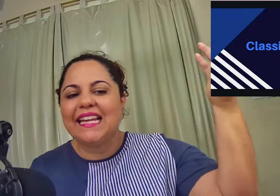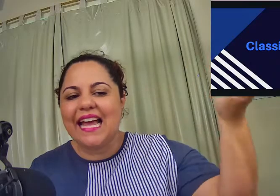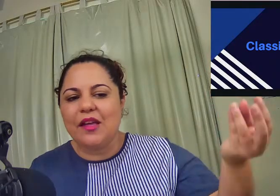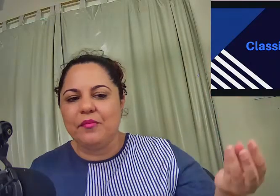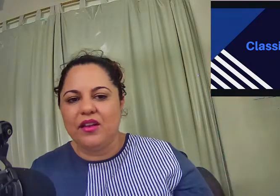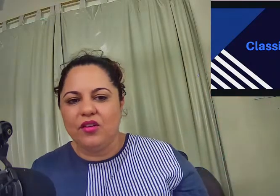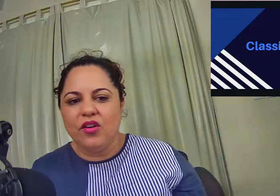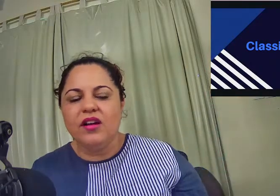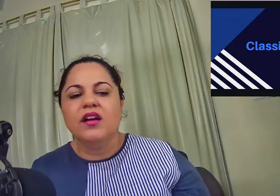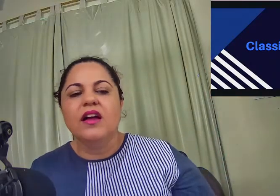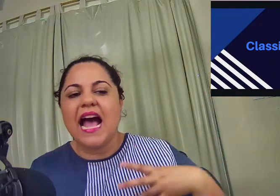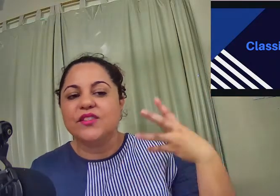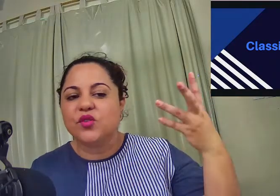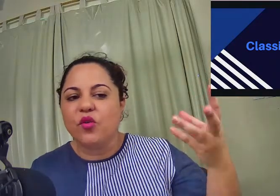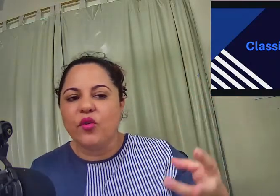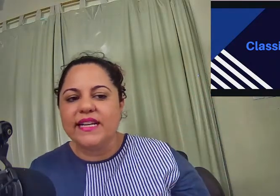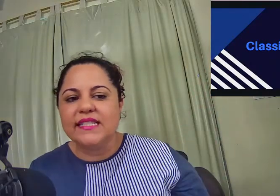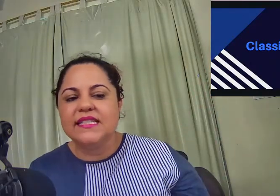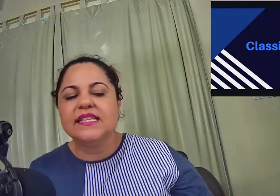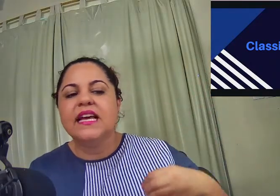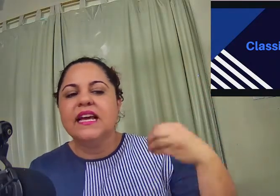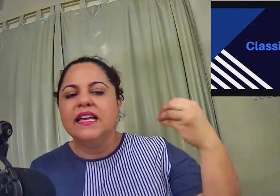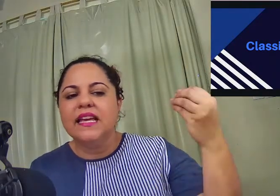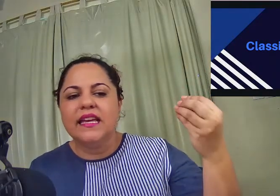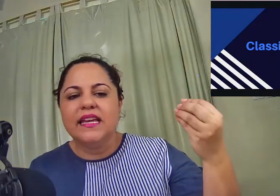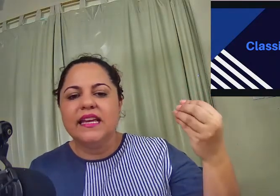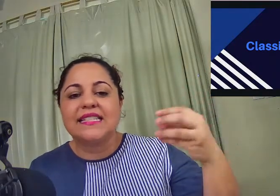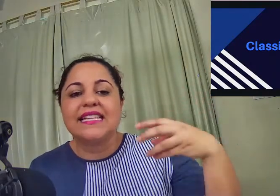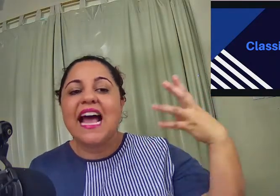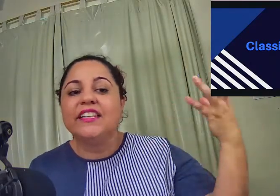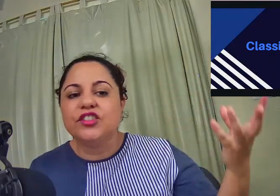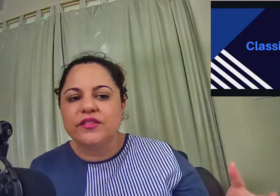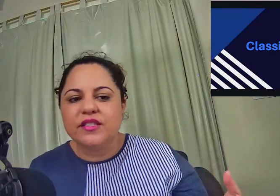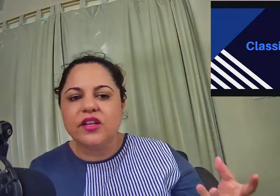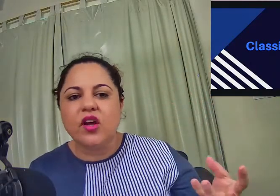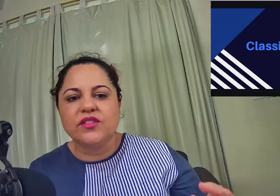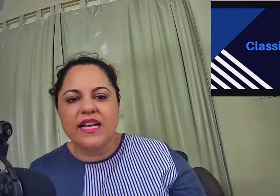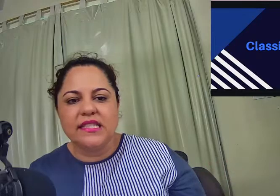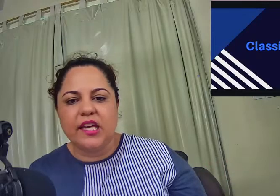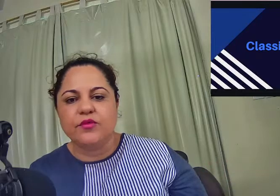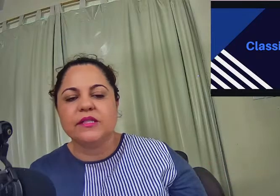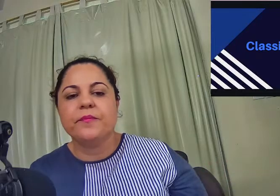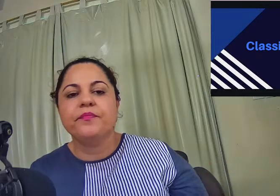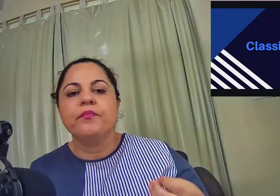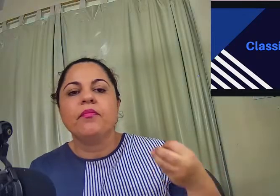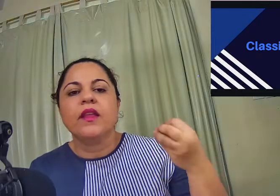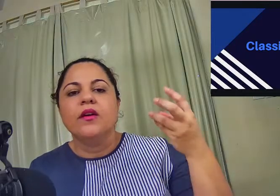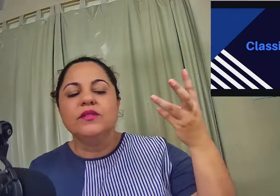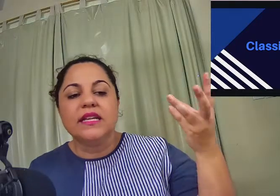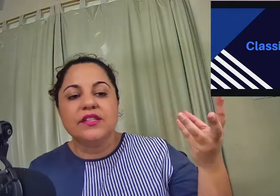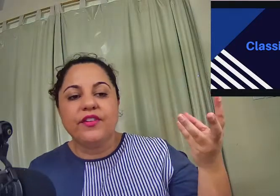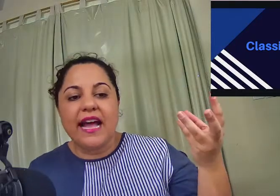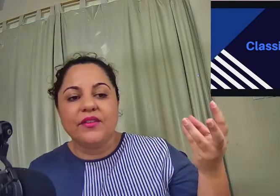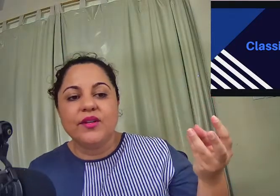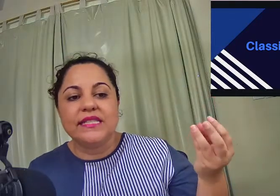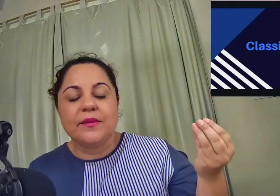detalhar melhor as coisas e as narrativas que nós fazemos. Os classificadores também